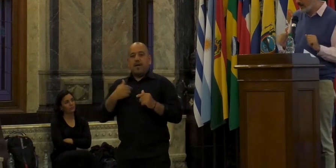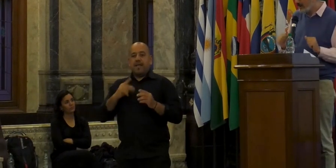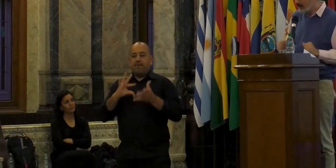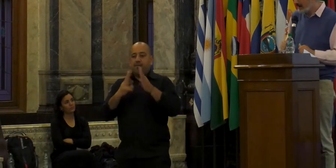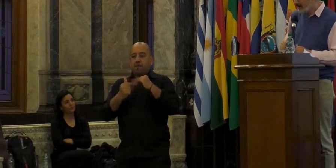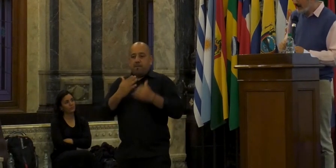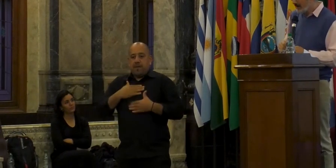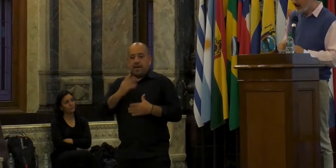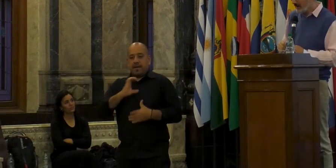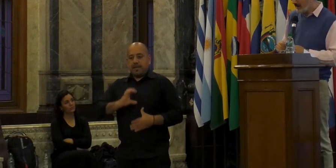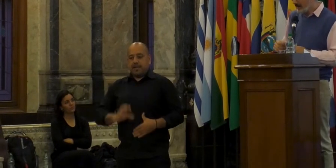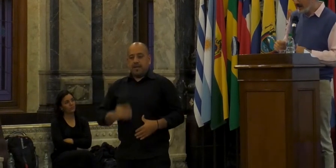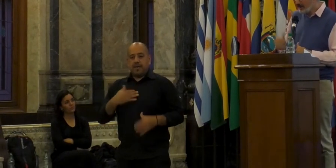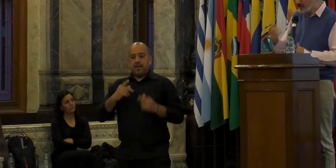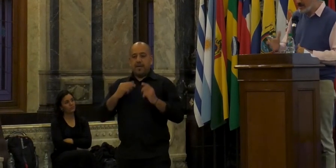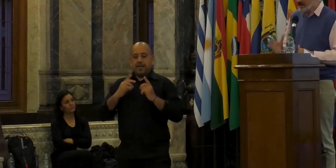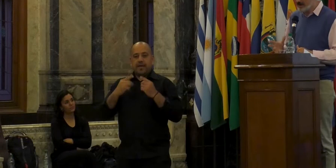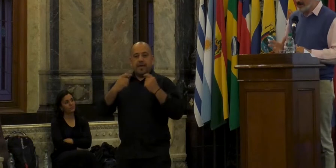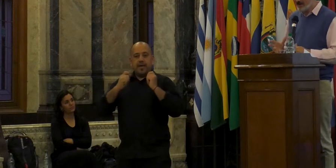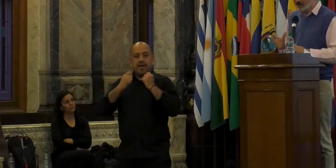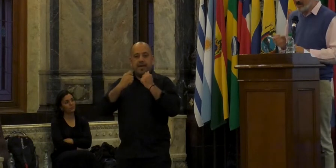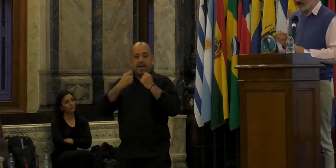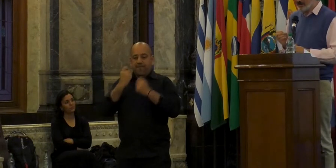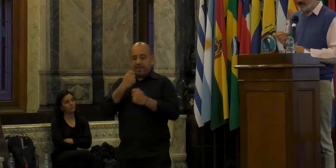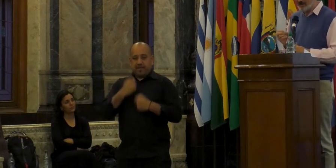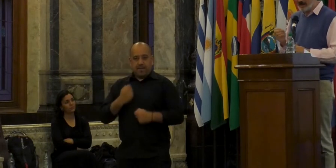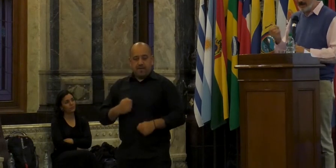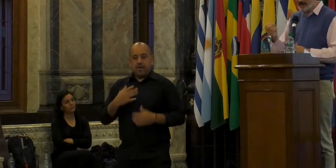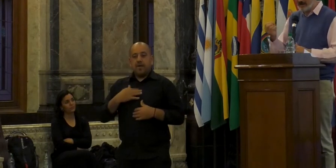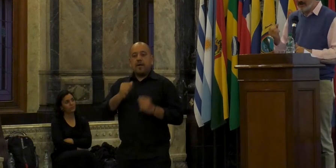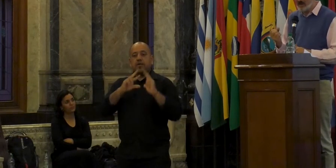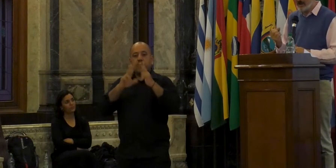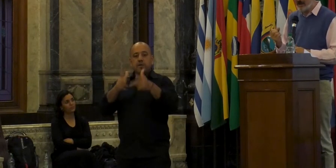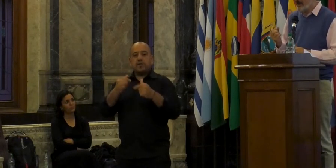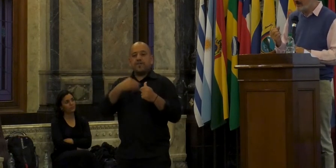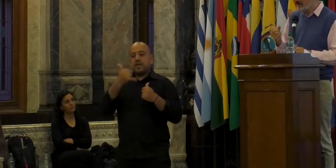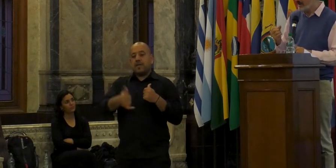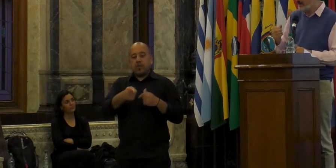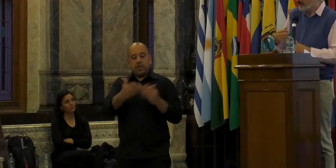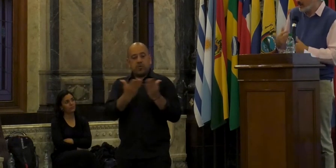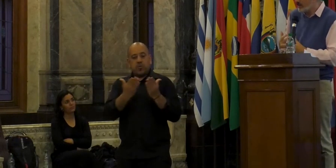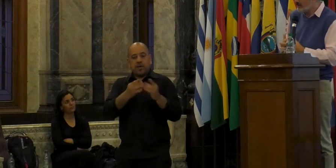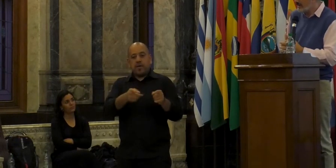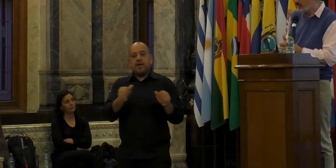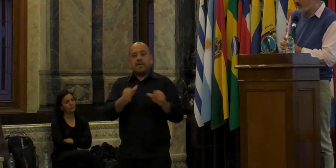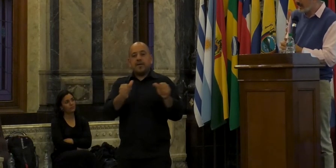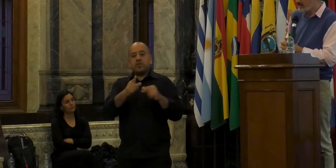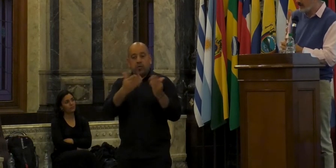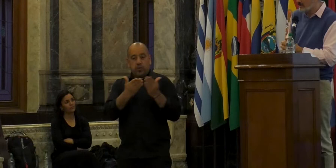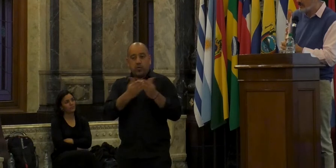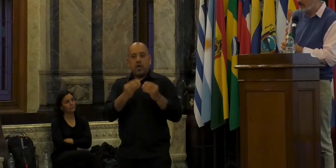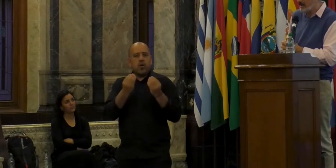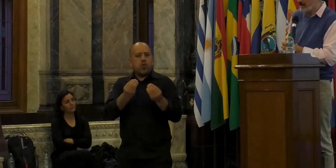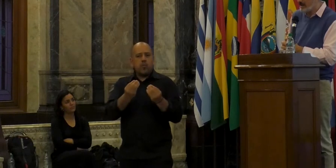una etnografía de David Miller, lo dice, ¿no? Que tenía una alumna que había hecho una etnografía de cómo nos vestimos en